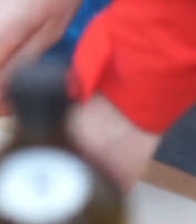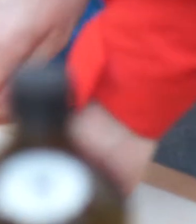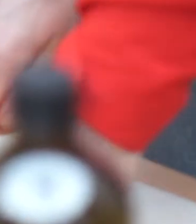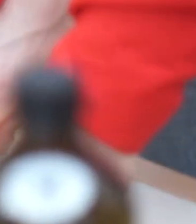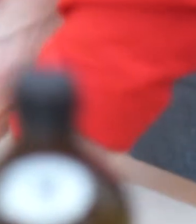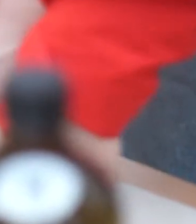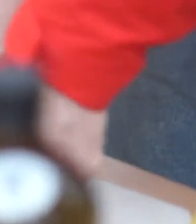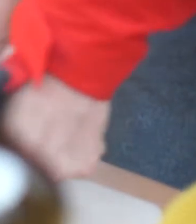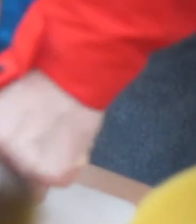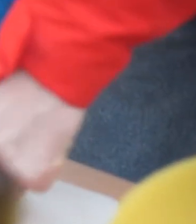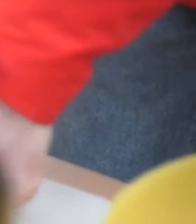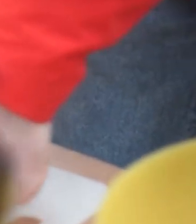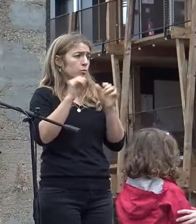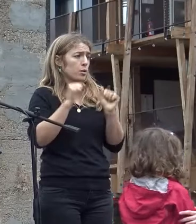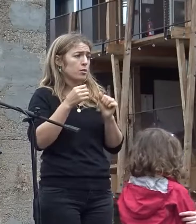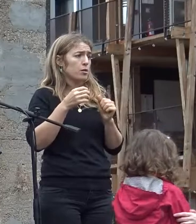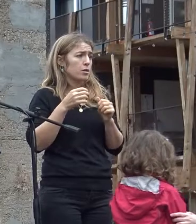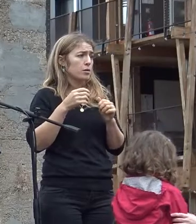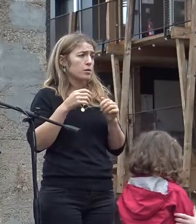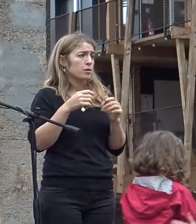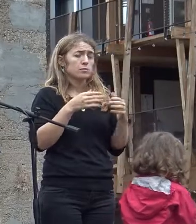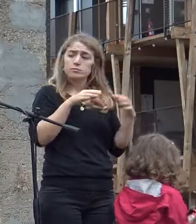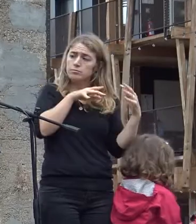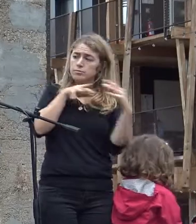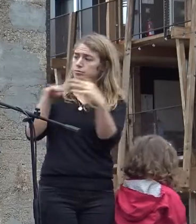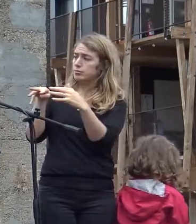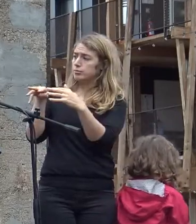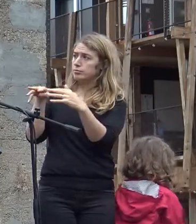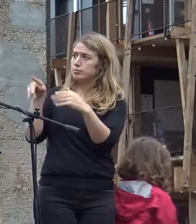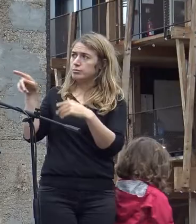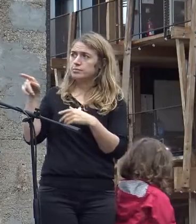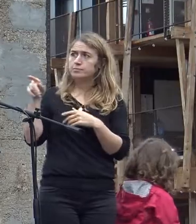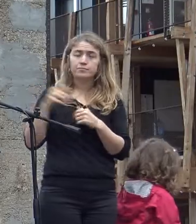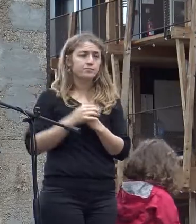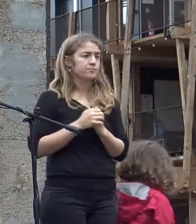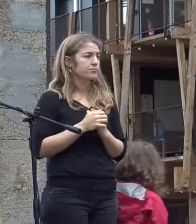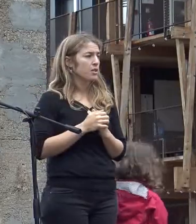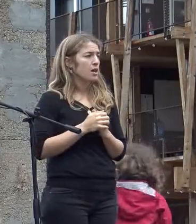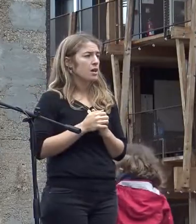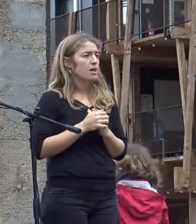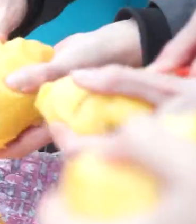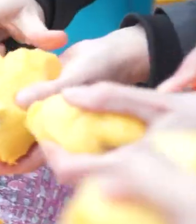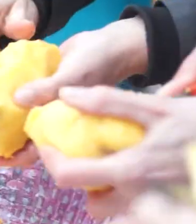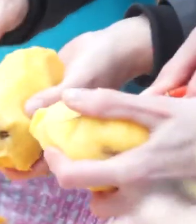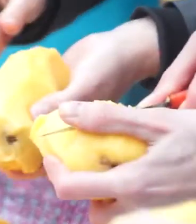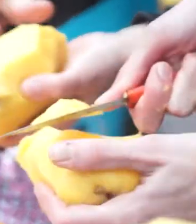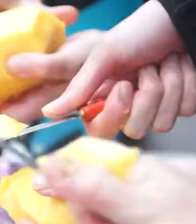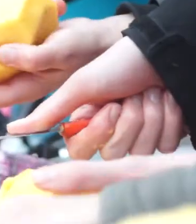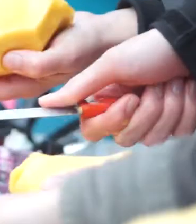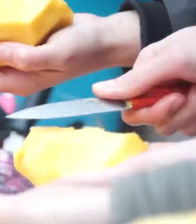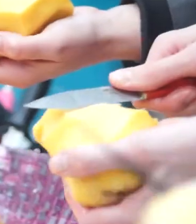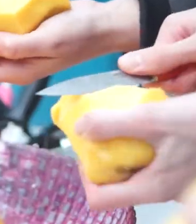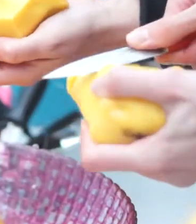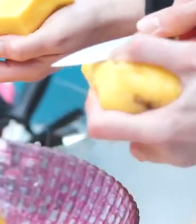manger quelque chose, n'hésitez pas à vous présenter devant eux. Juste une petite chose, on a des gobelets en plastique,